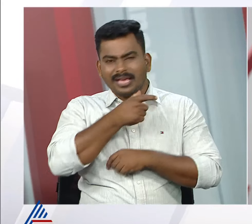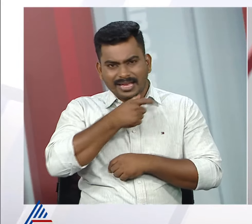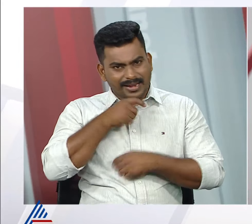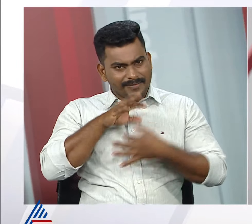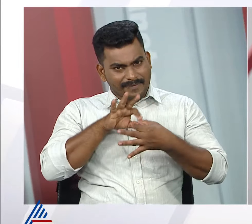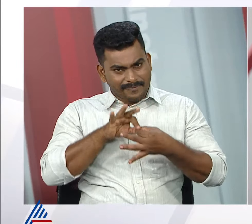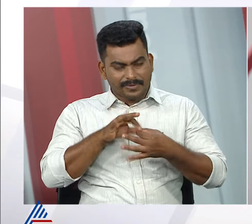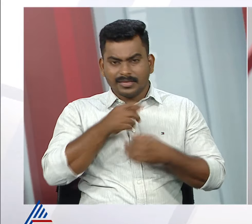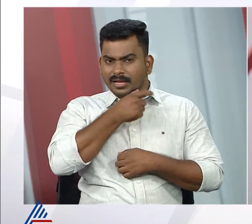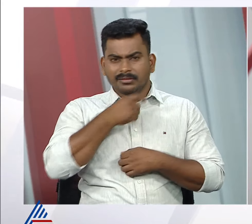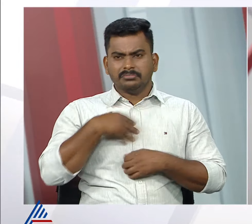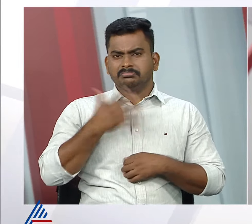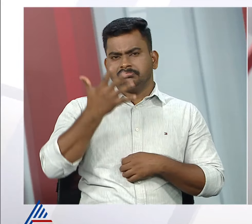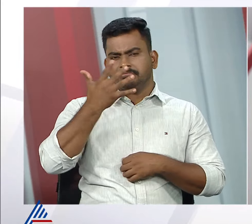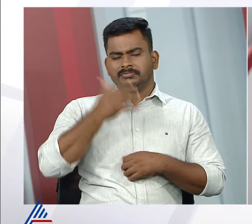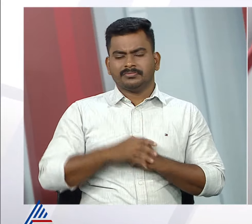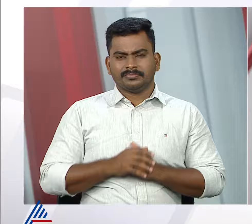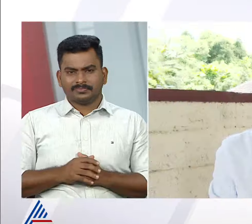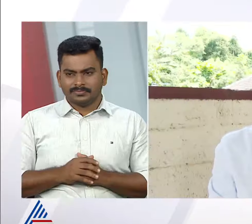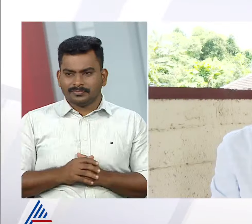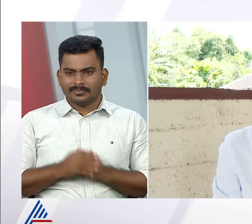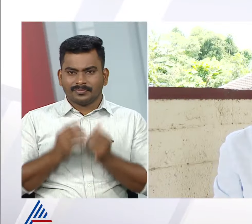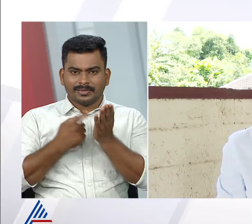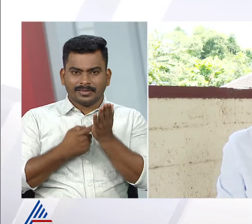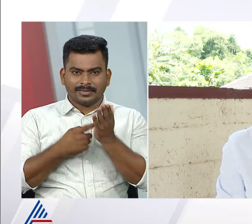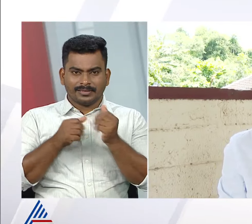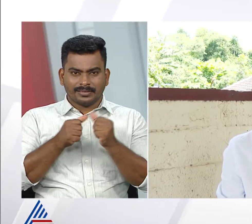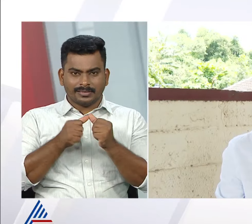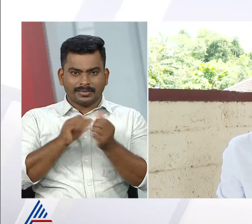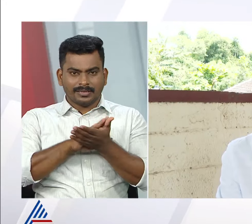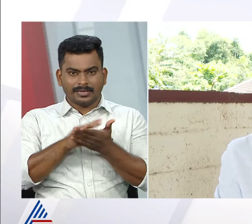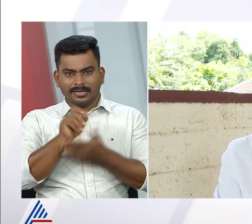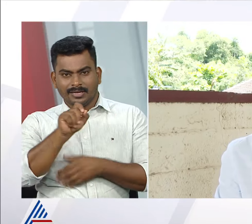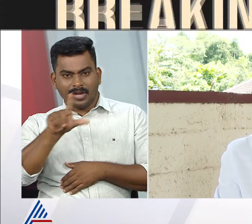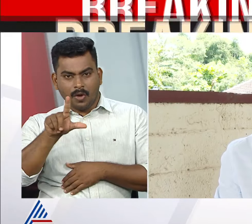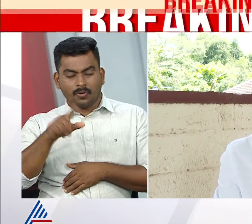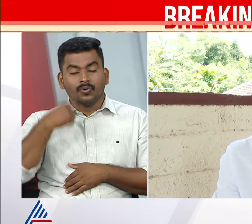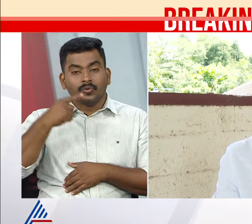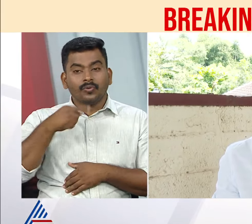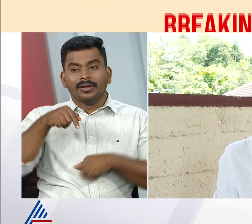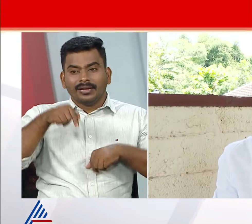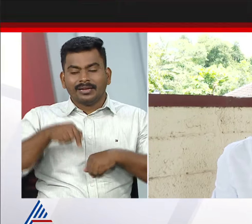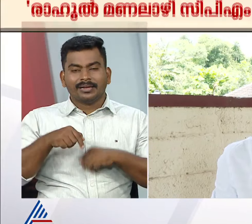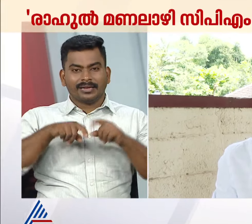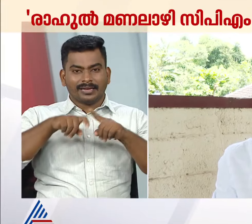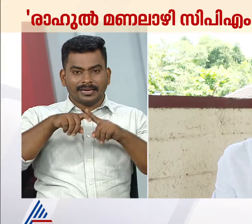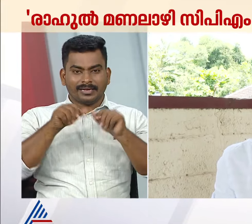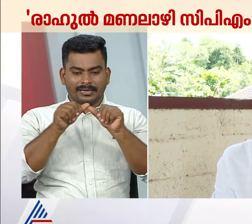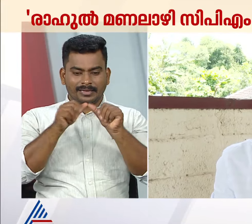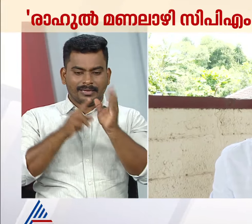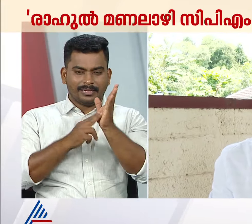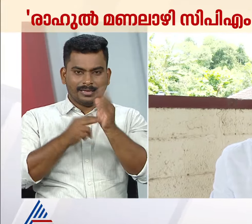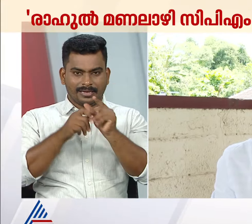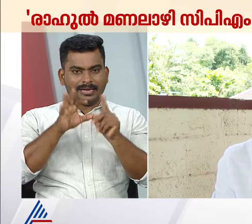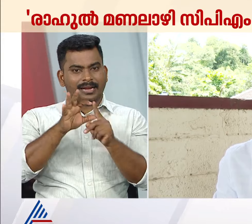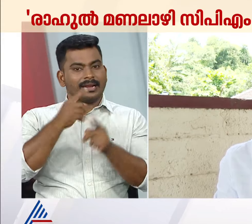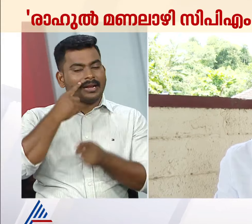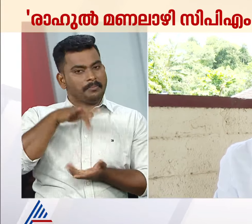ആരോപണം സി പി എം നിഷേധിച്ചു. രാഹുൽ മണലാഴി കണ്ണാടി പഞ്ചായത്തുകാരനാണ്, കണ്ണനൂർ കടകുറിശിയിലാണ് താമസം.